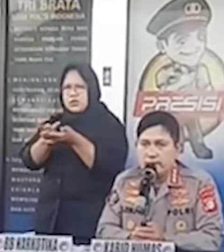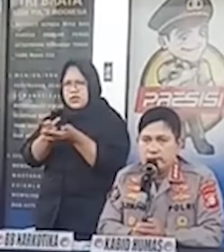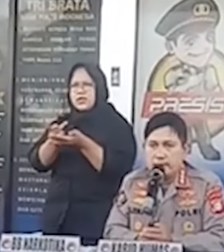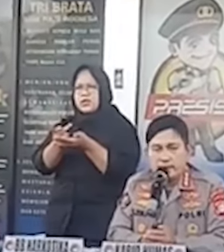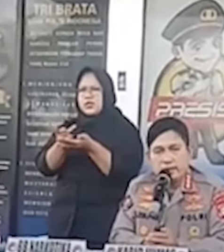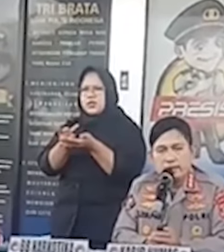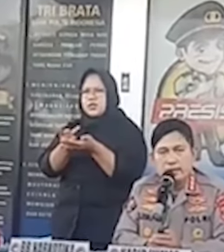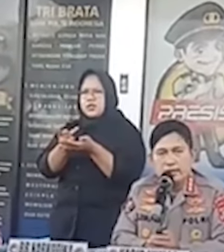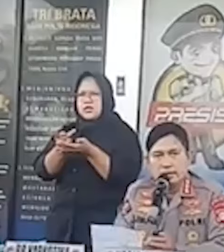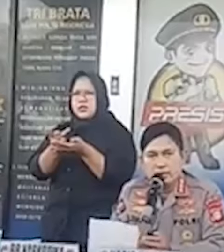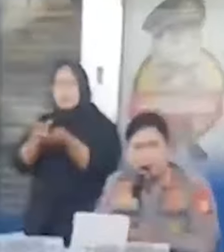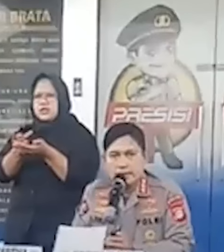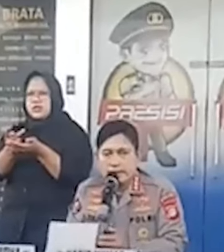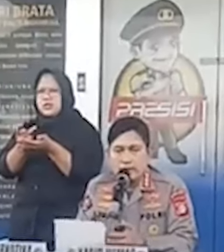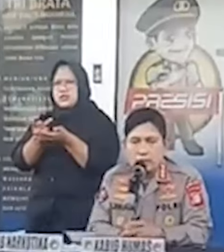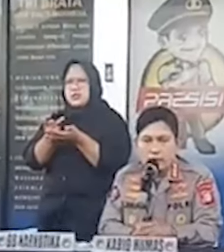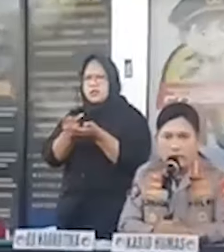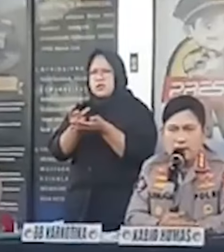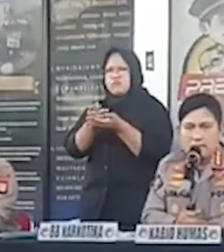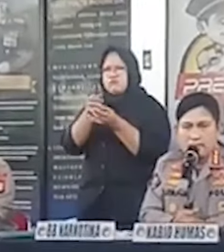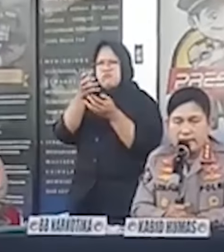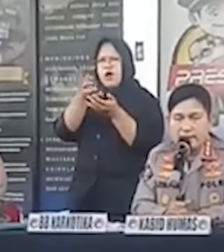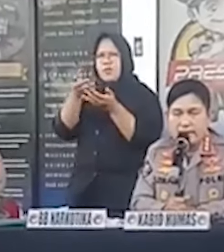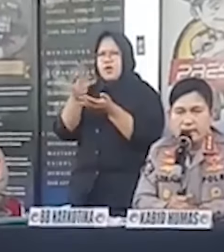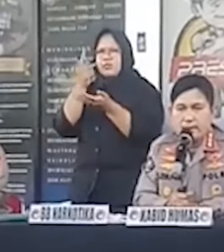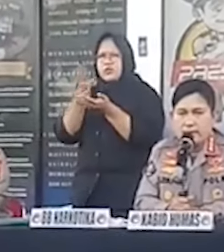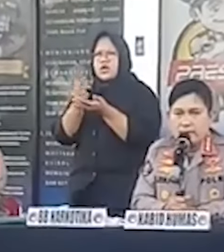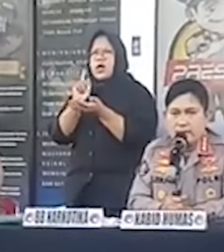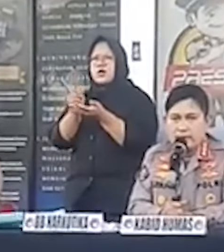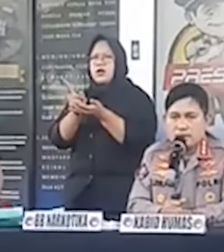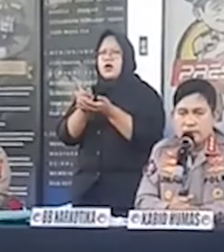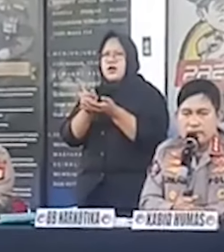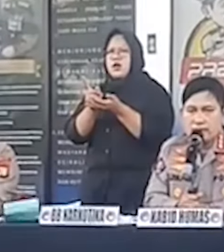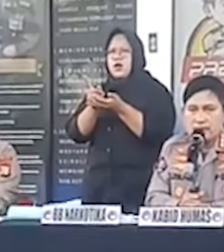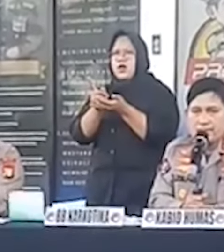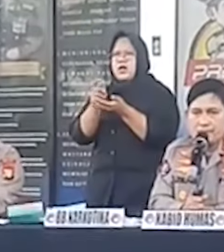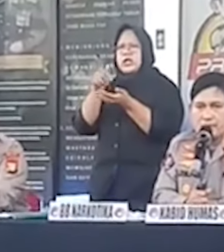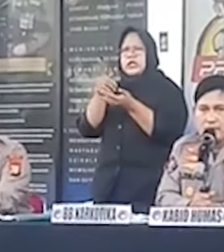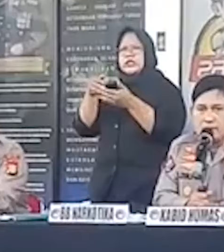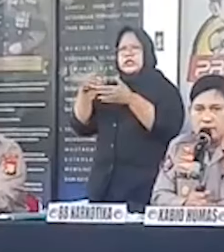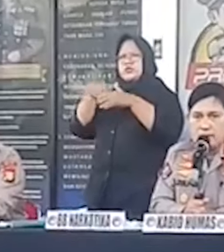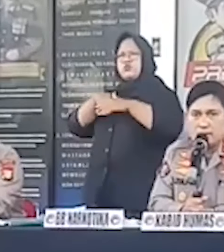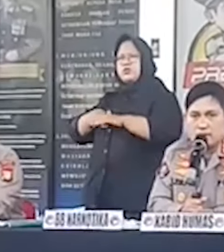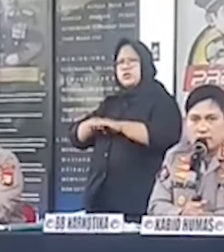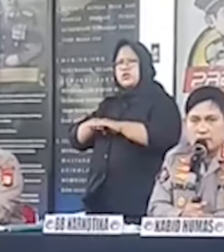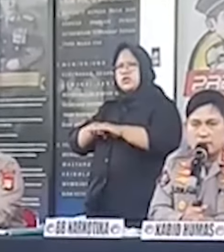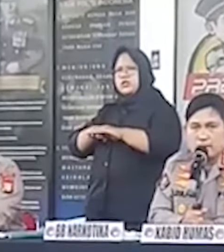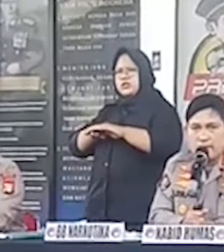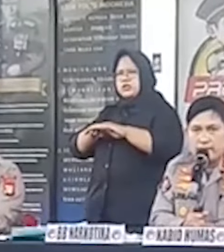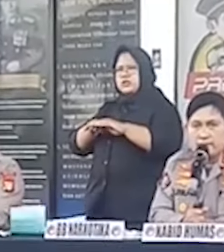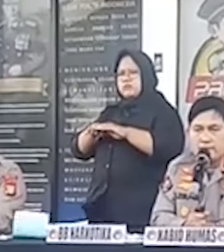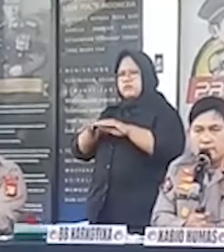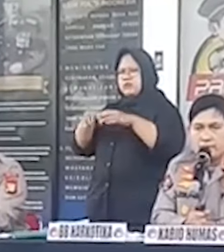sabu, ujar Zulpan di Polres Tangsel, Serpong, Tangsel, Senin, tanggal 13 Desember tahun